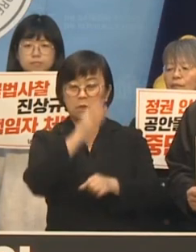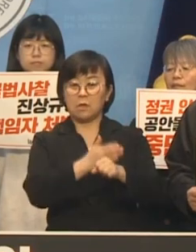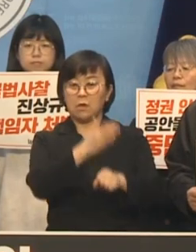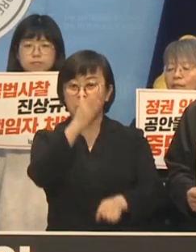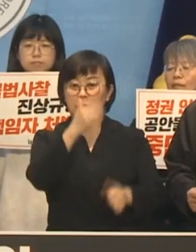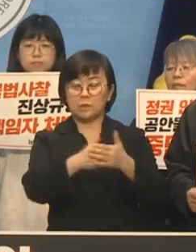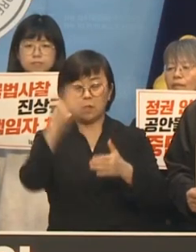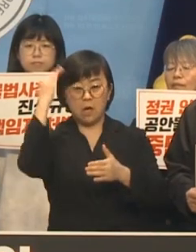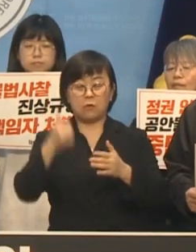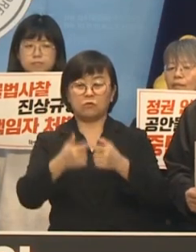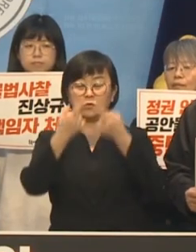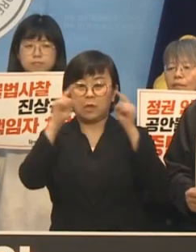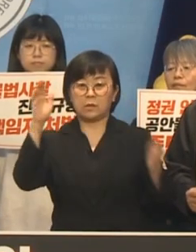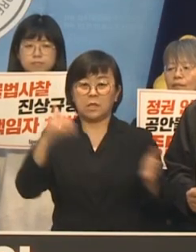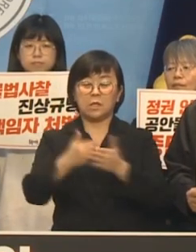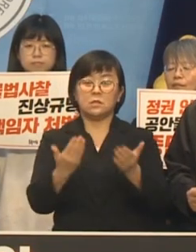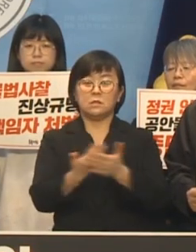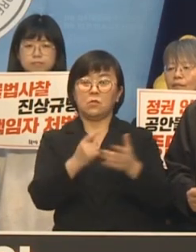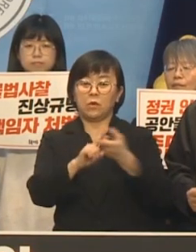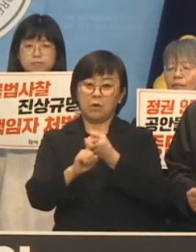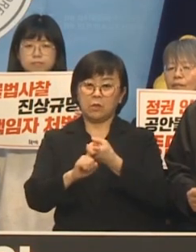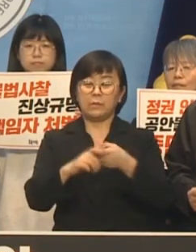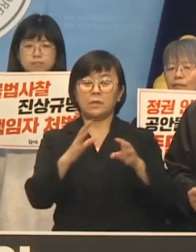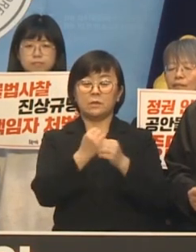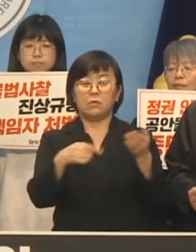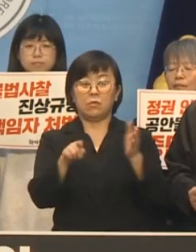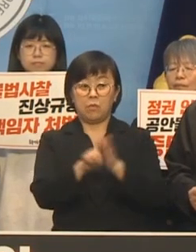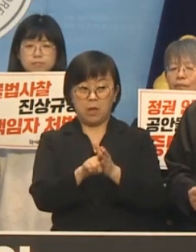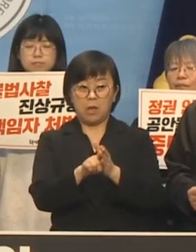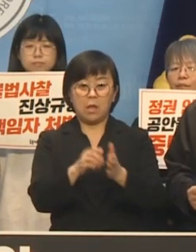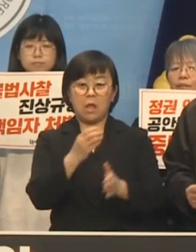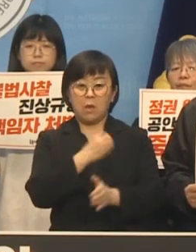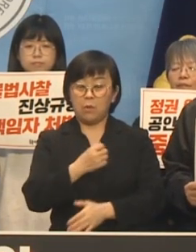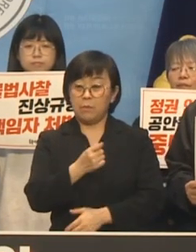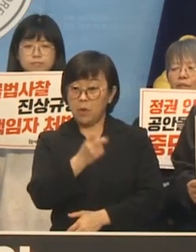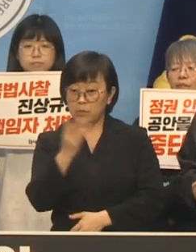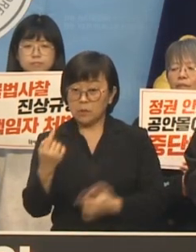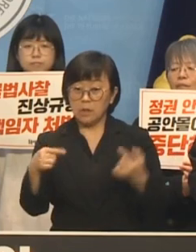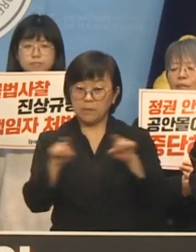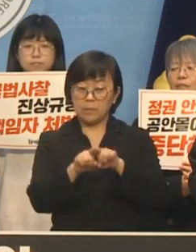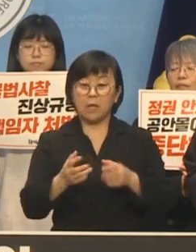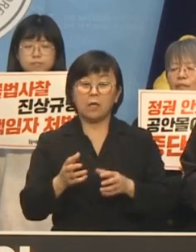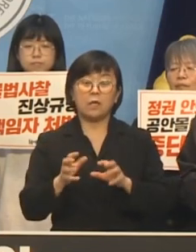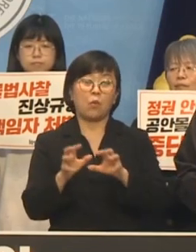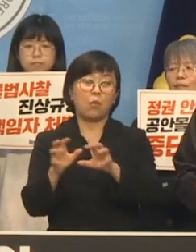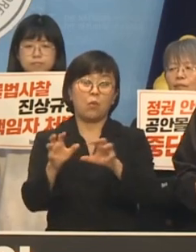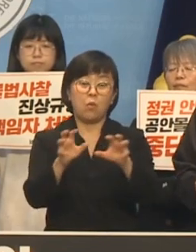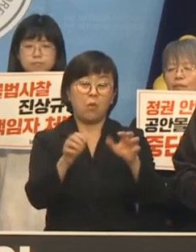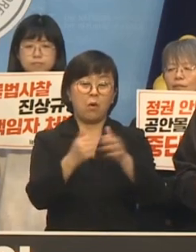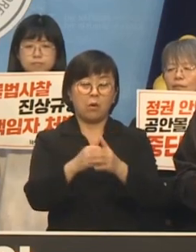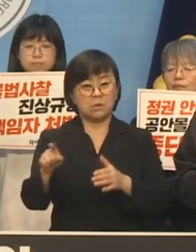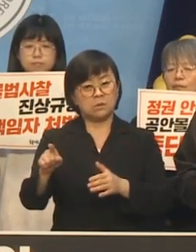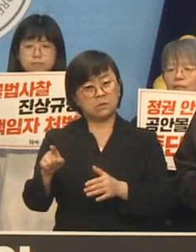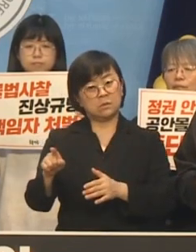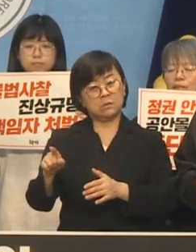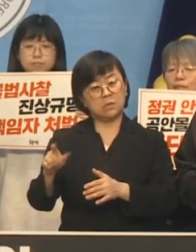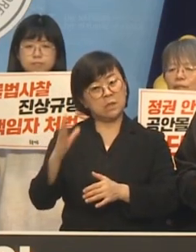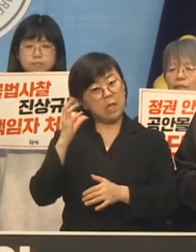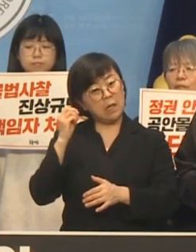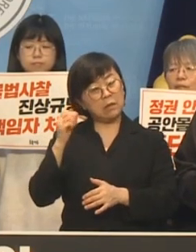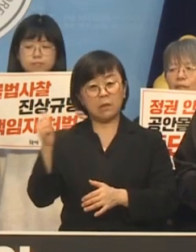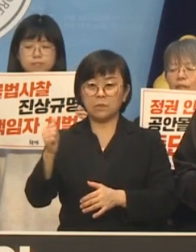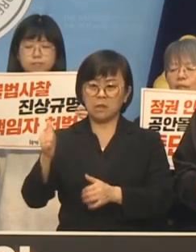9시 한국대학생 진보연합 일정을 위해 소속 회원들 몇몇이 함께 이동하던 중 신원 불상의 한 수상한